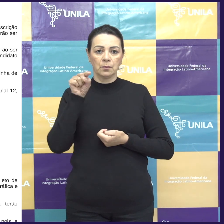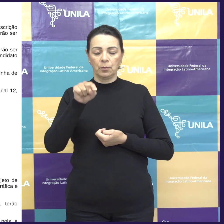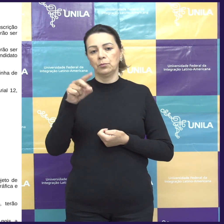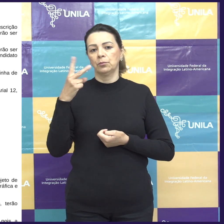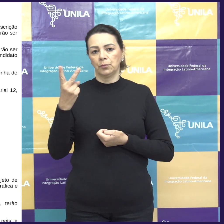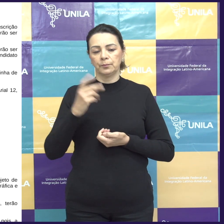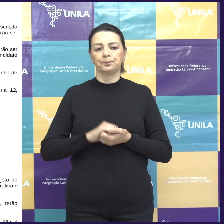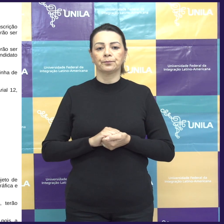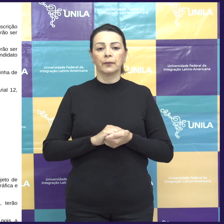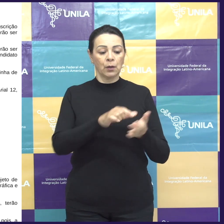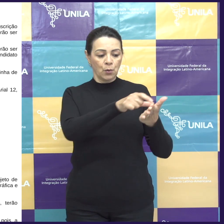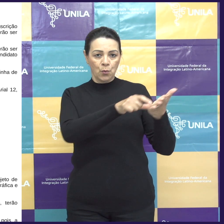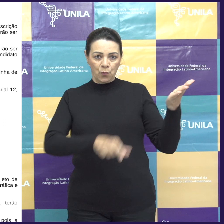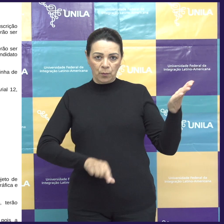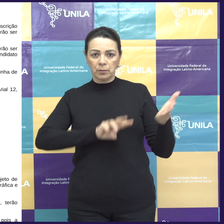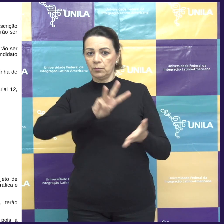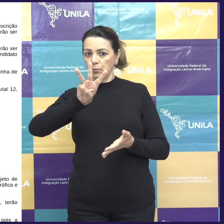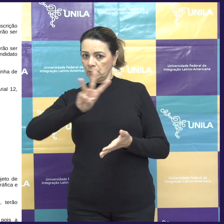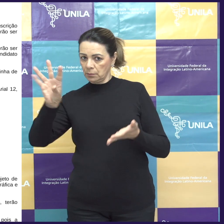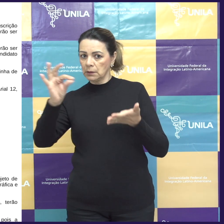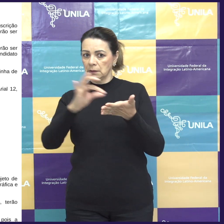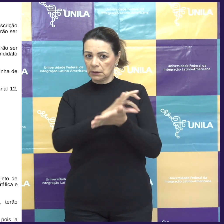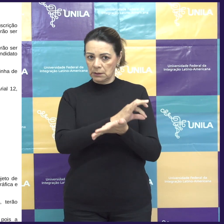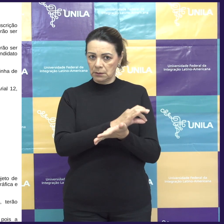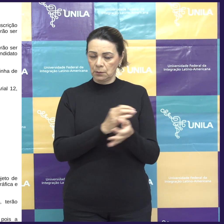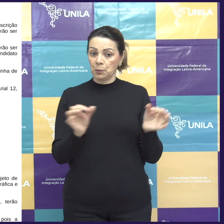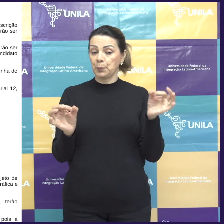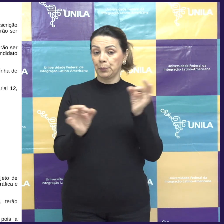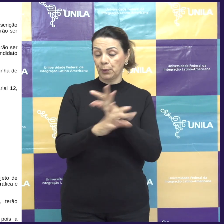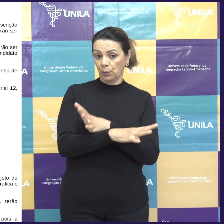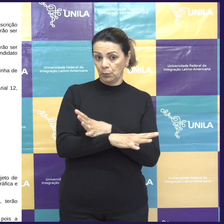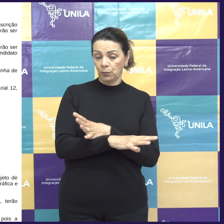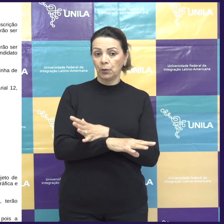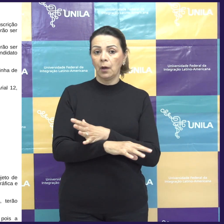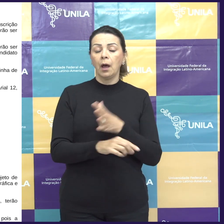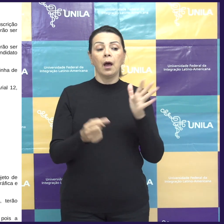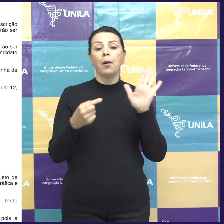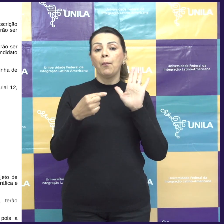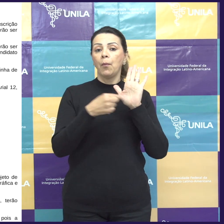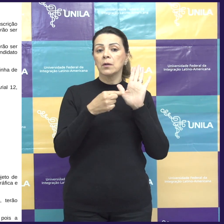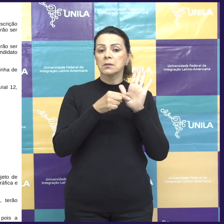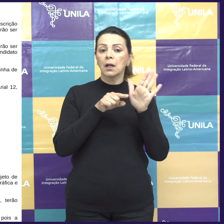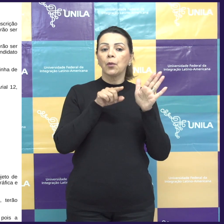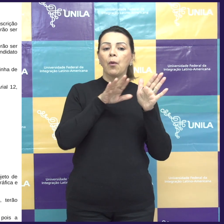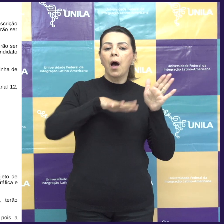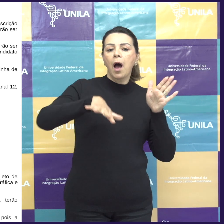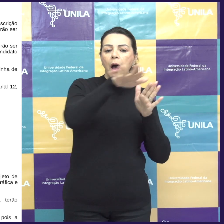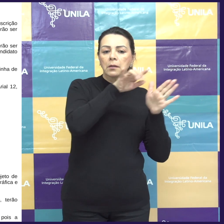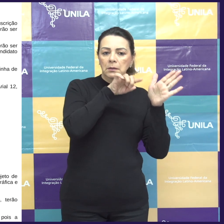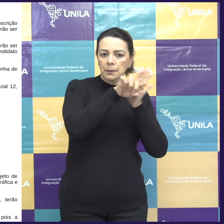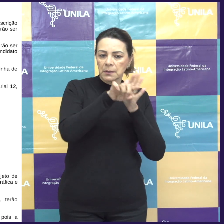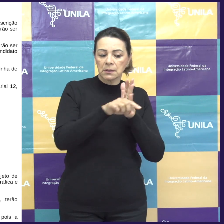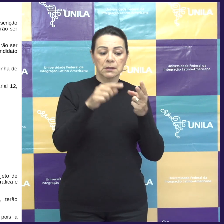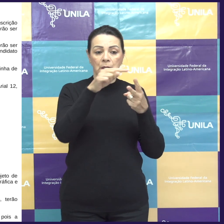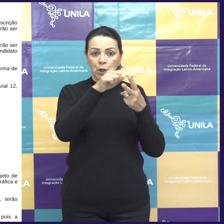4.10.2. Formulário online de inscrição devidamente preenchido, indicando uma linha de pesquisa e